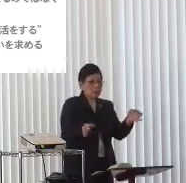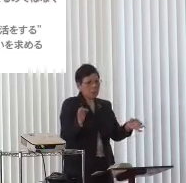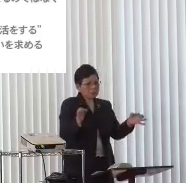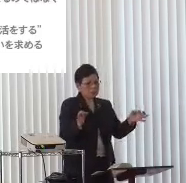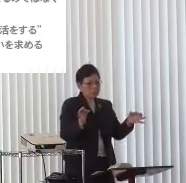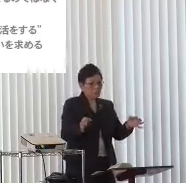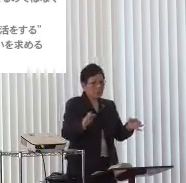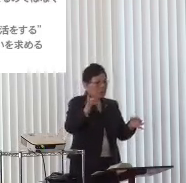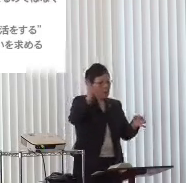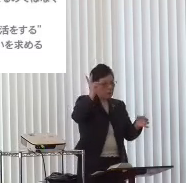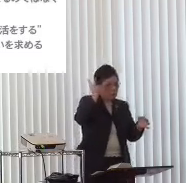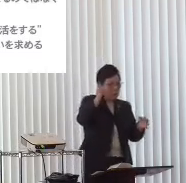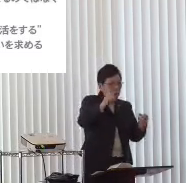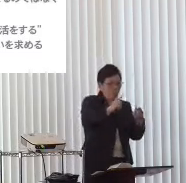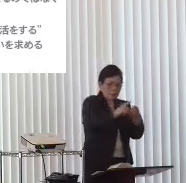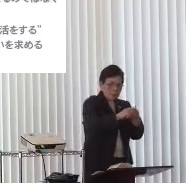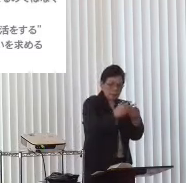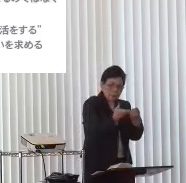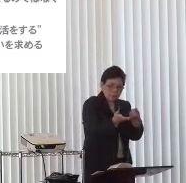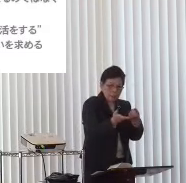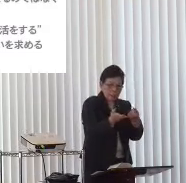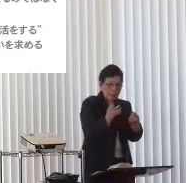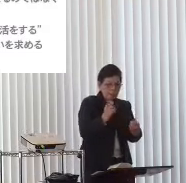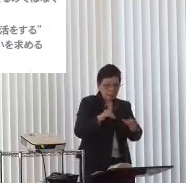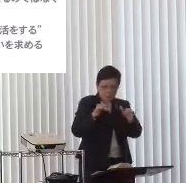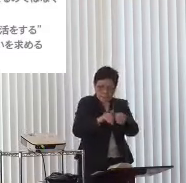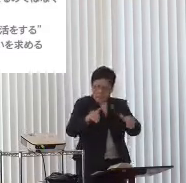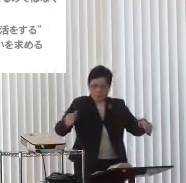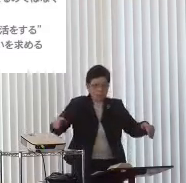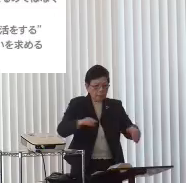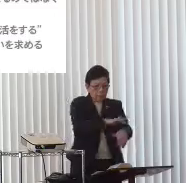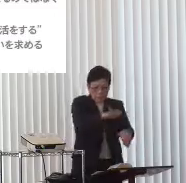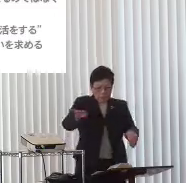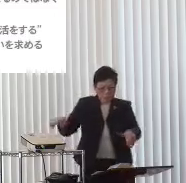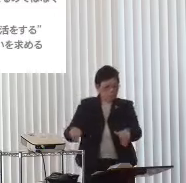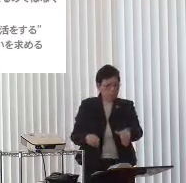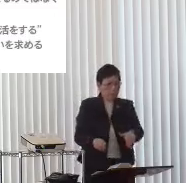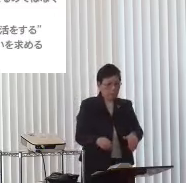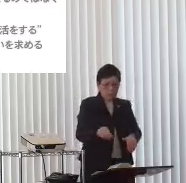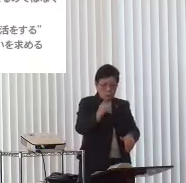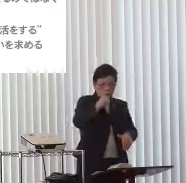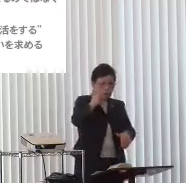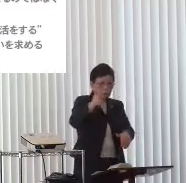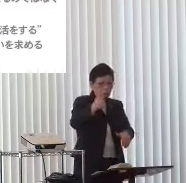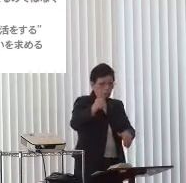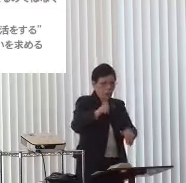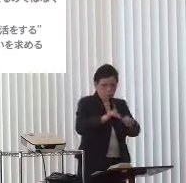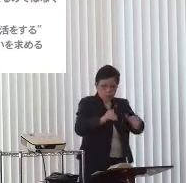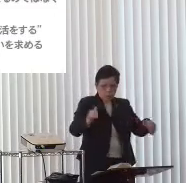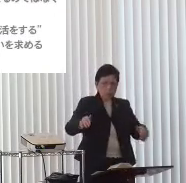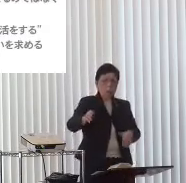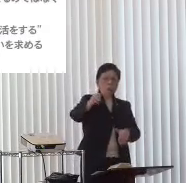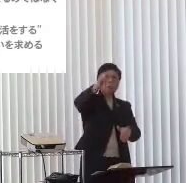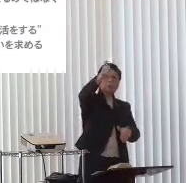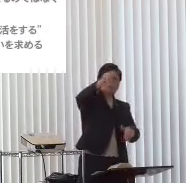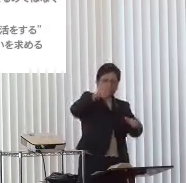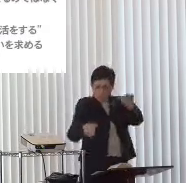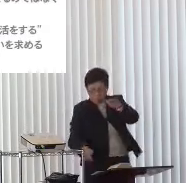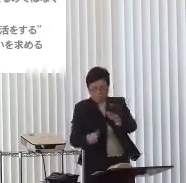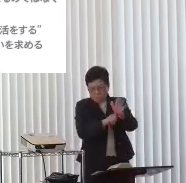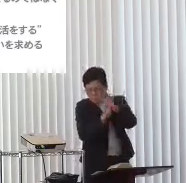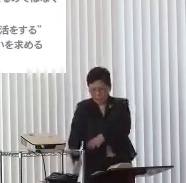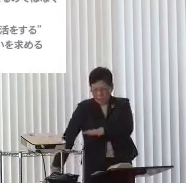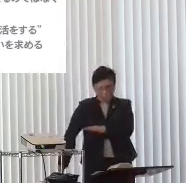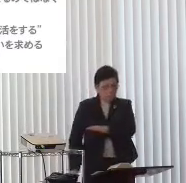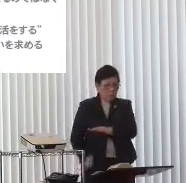私たちは主イエスキリストの弟子ですね。弟子が死の価値を下げるようなことがあってはならないというわけですね。あ